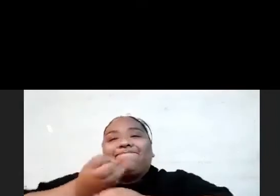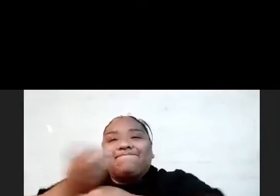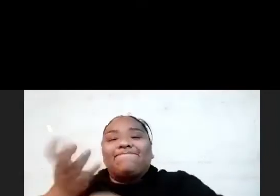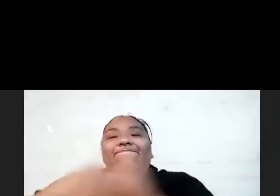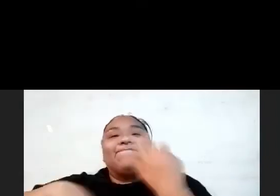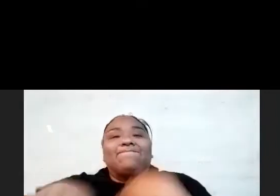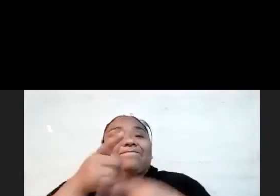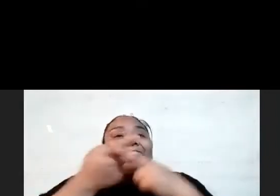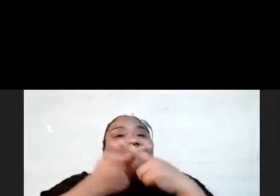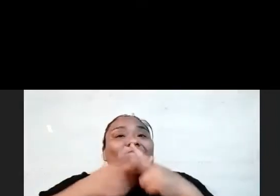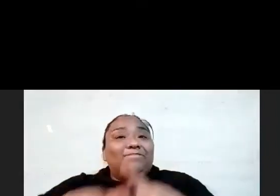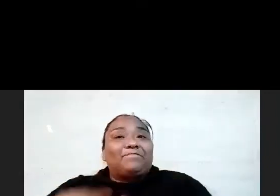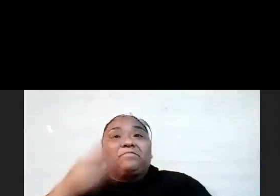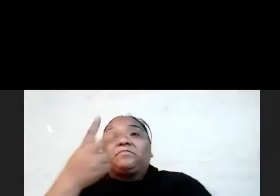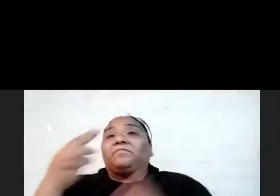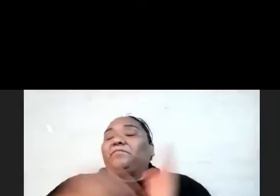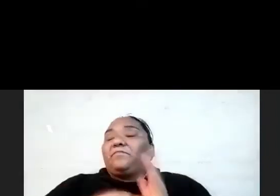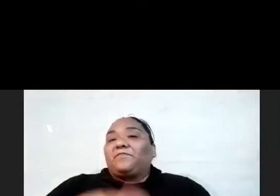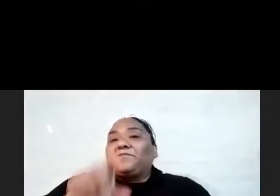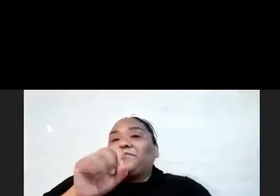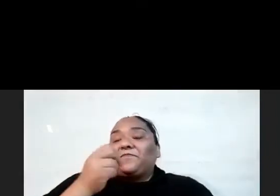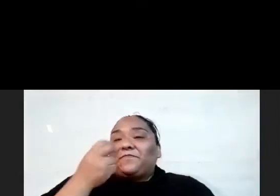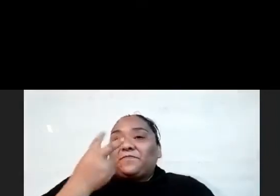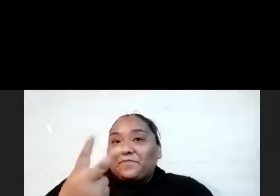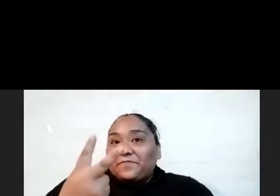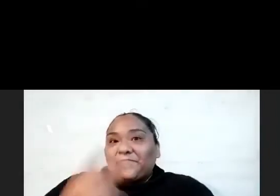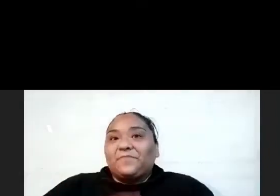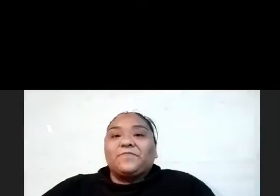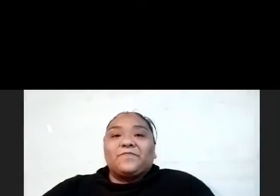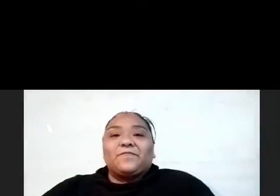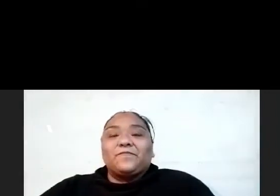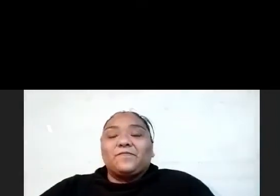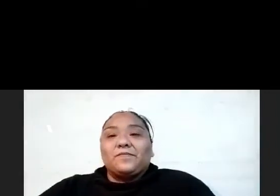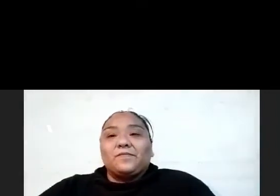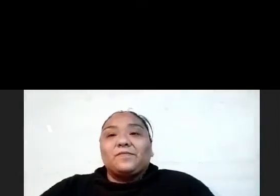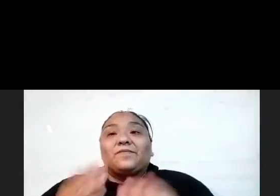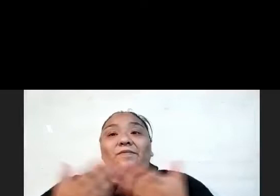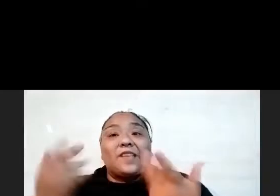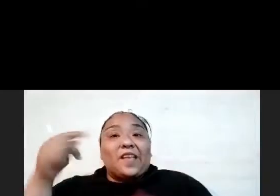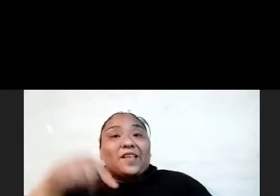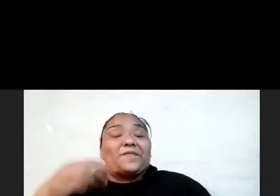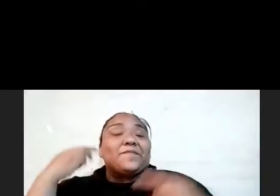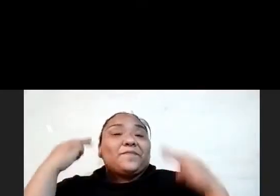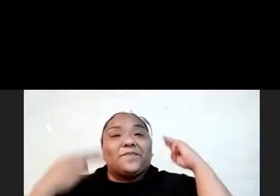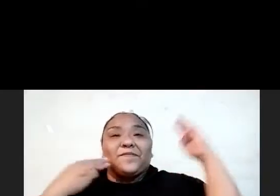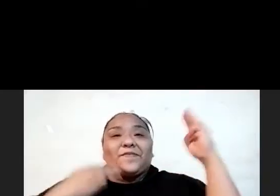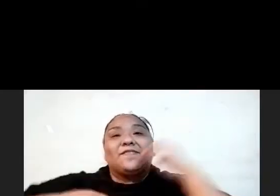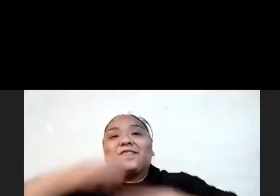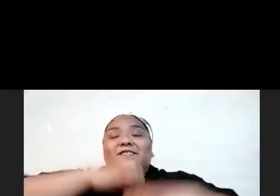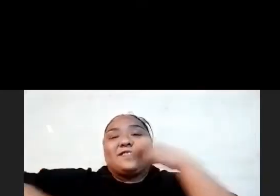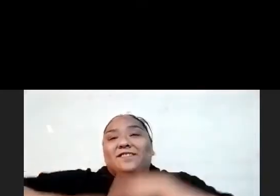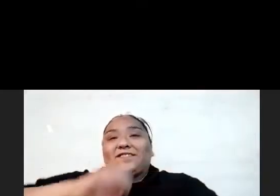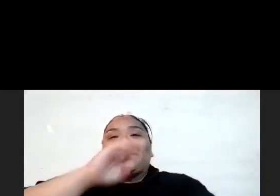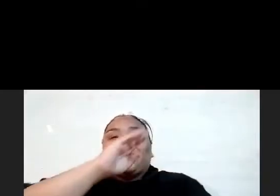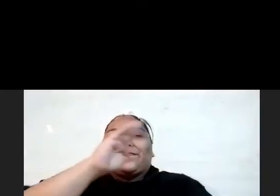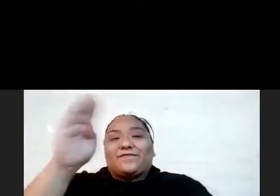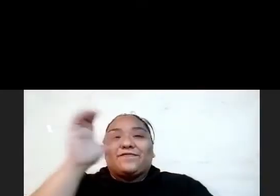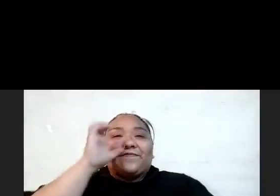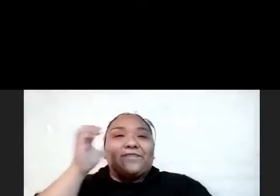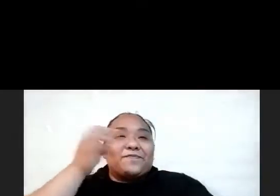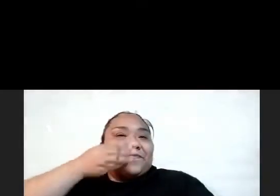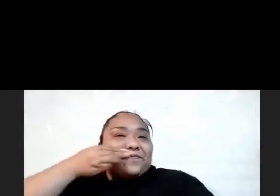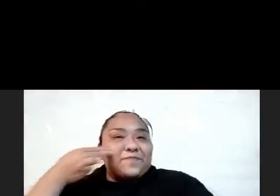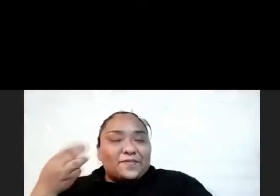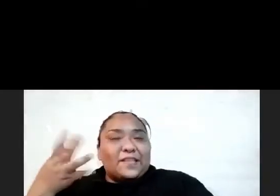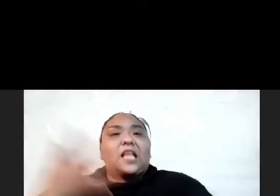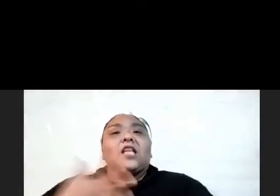este 2022. El Museo del Estanquillo, Colecciones Carlos Monsiváis, tiene un